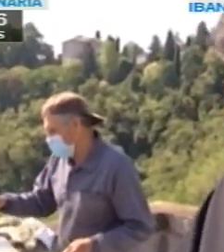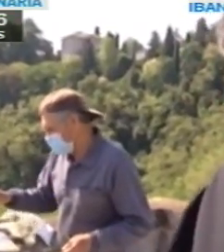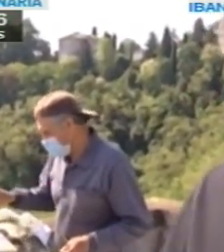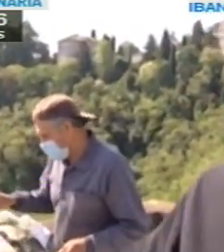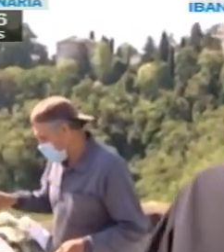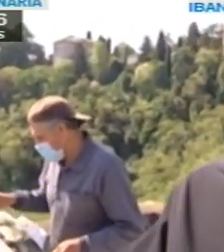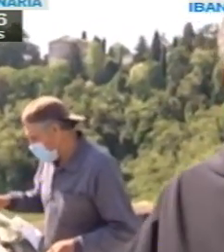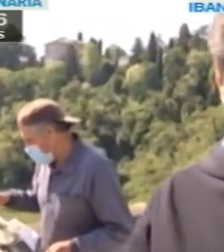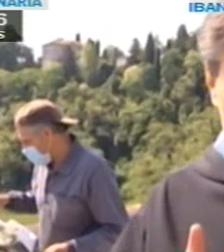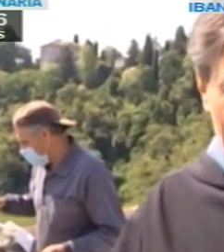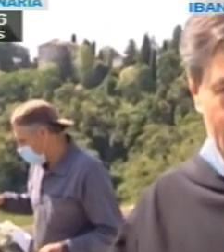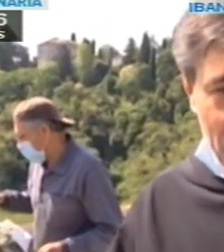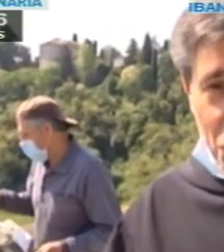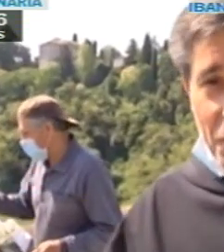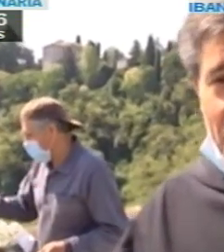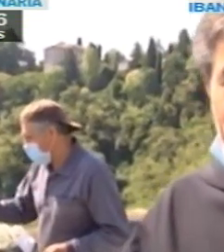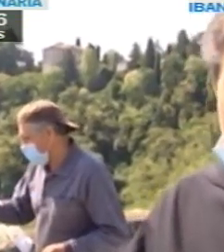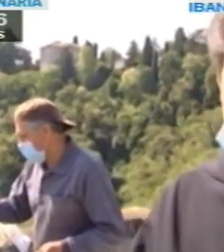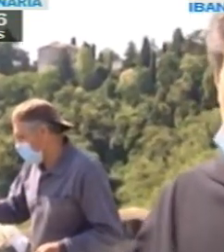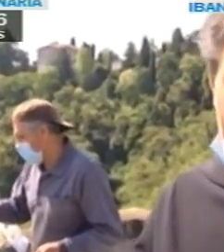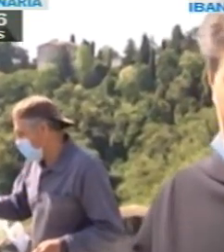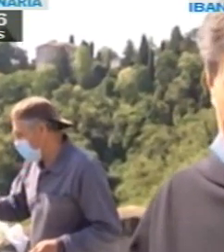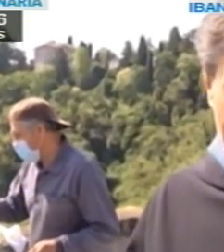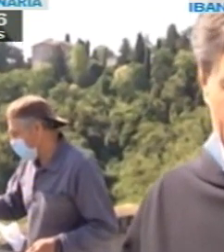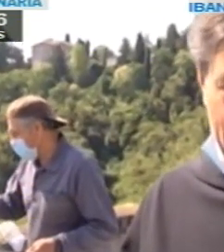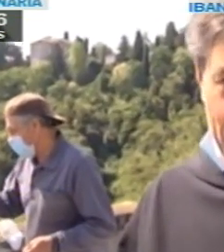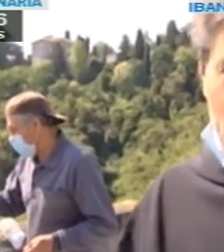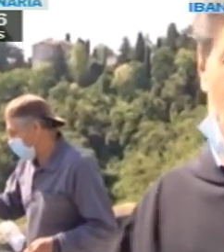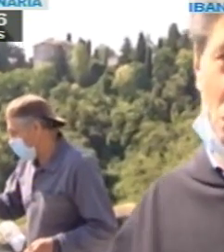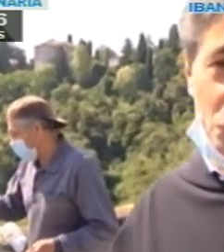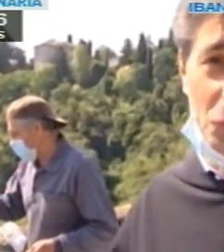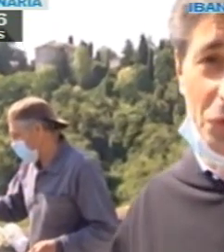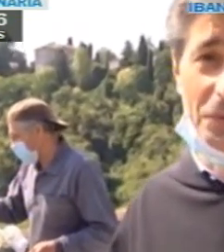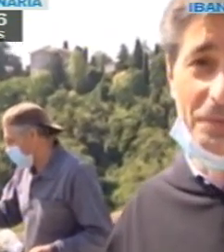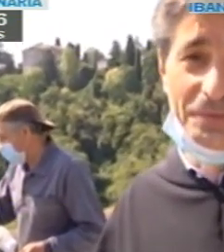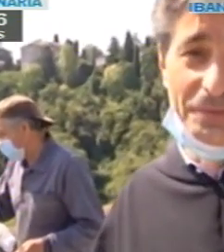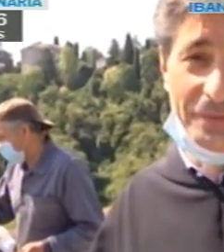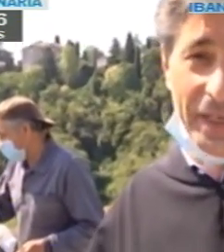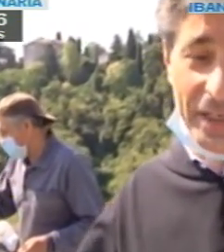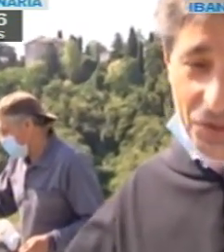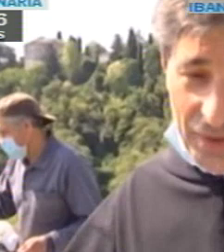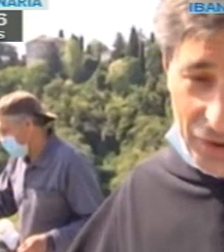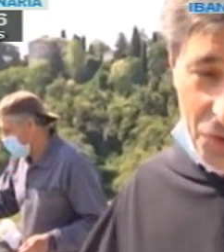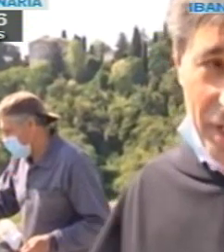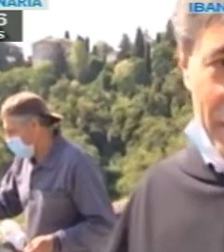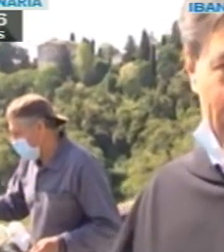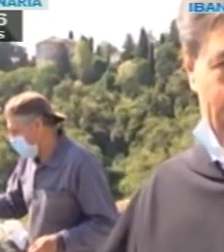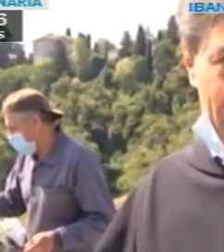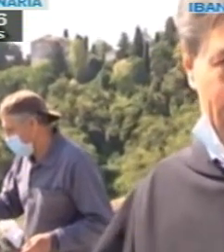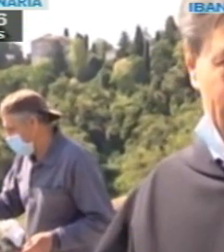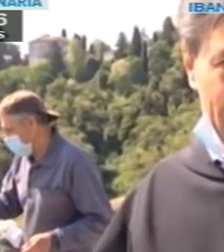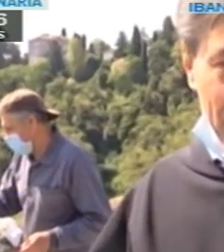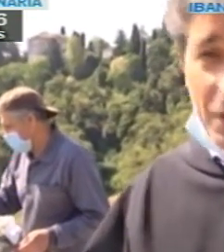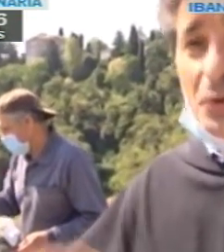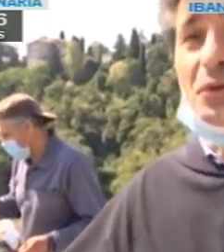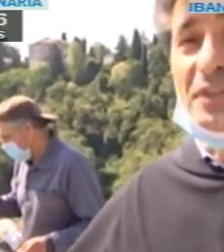Battista, perché dice che le ristrettezze non sono tutto, c'è qualcosa